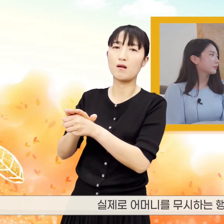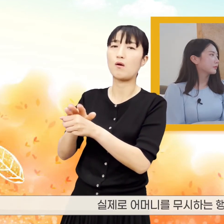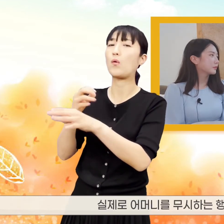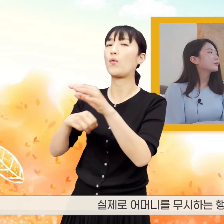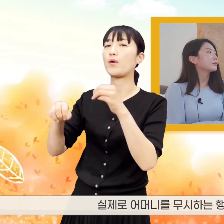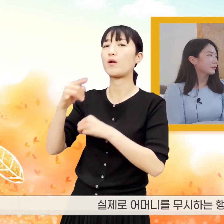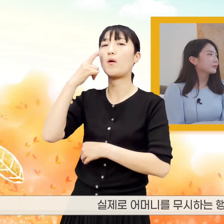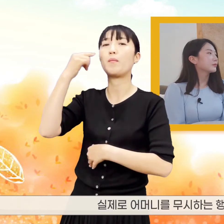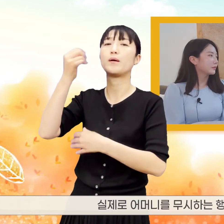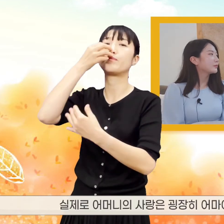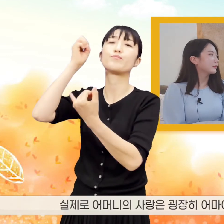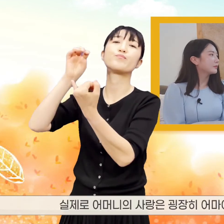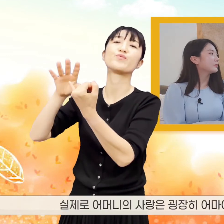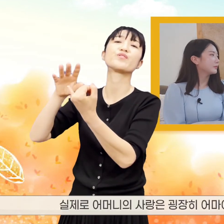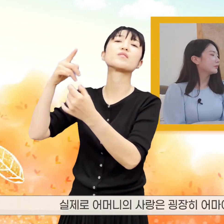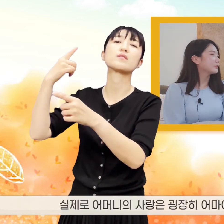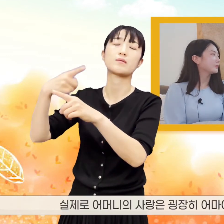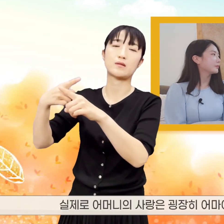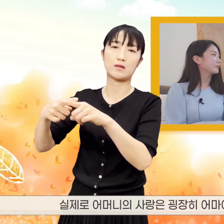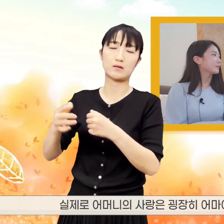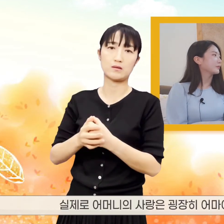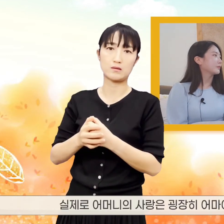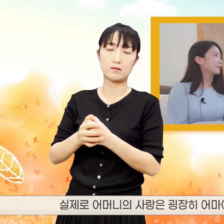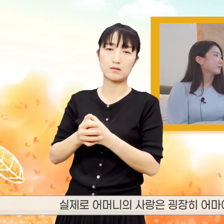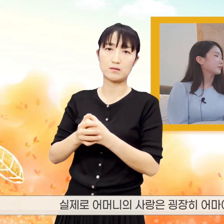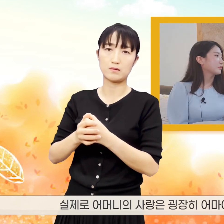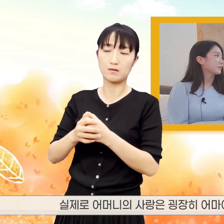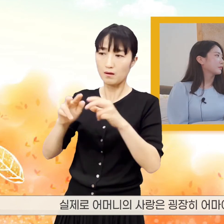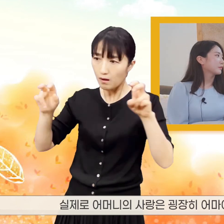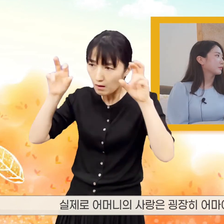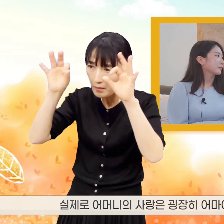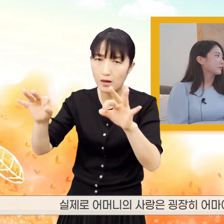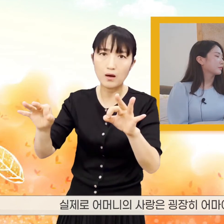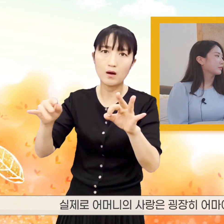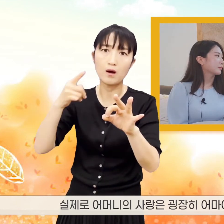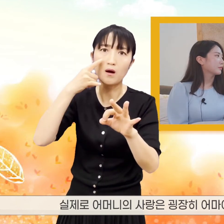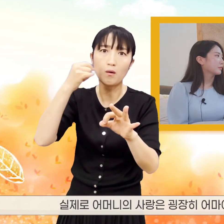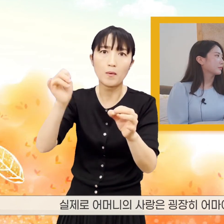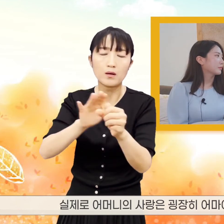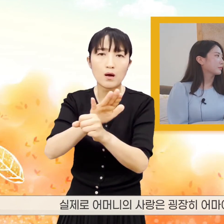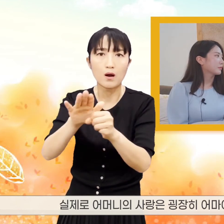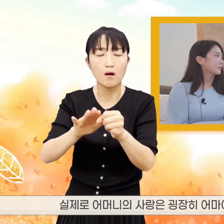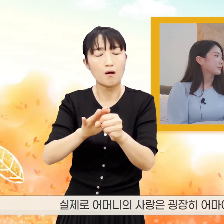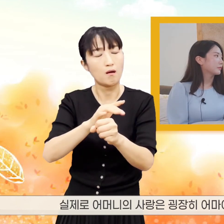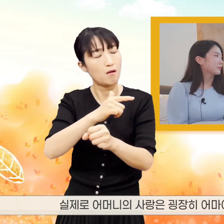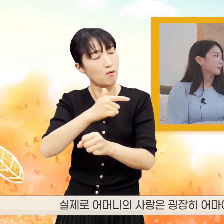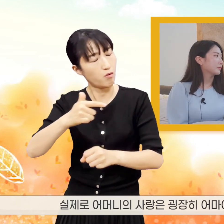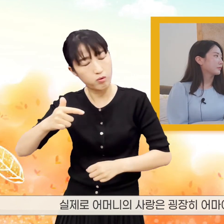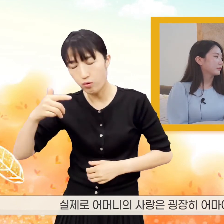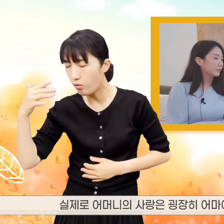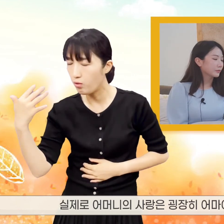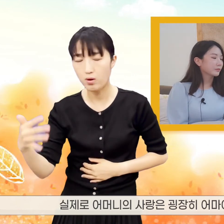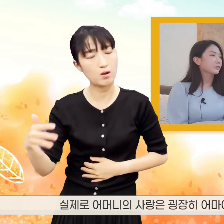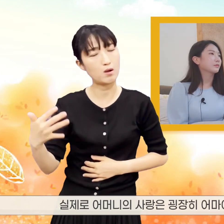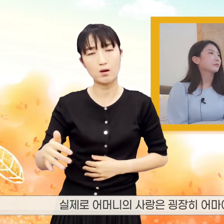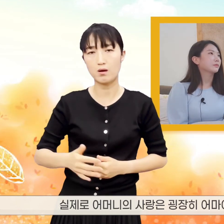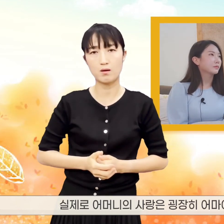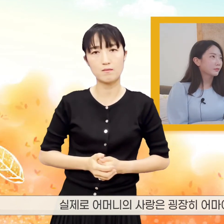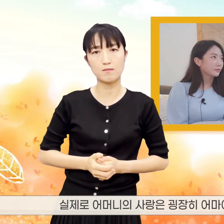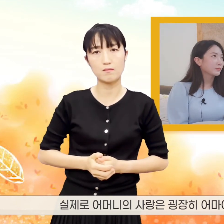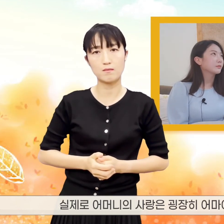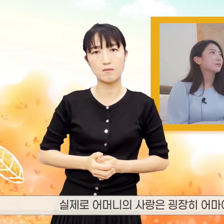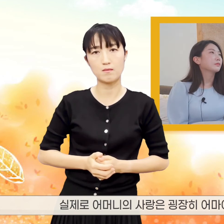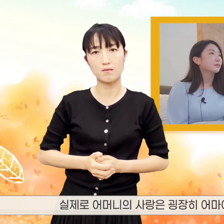무시하는 행동이에요. 실제로 보면 어머니의 사랑은 굉장히